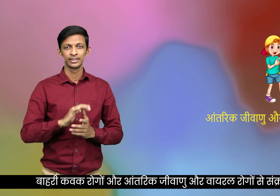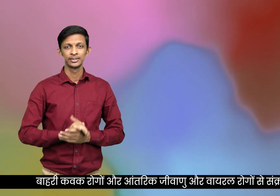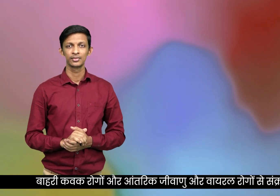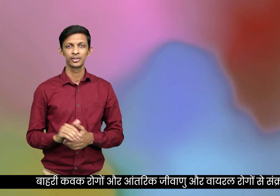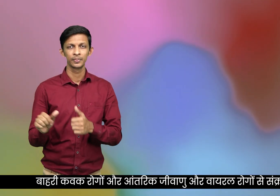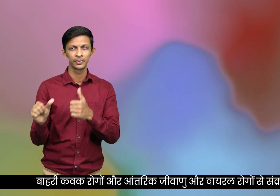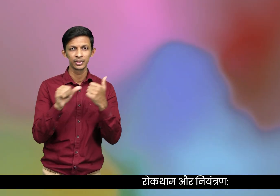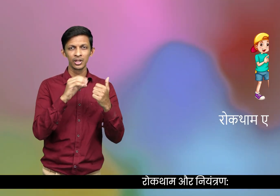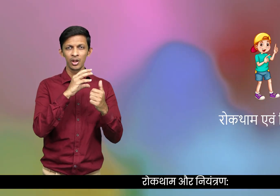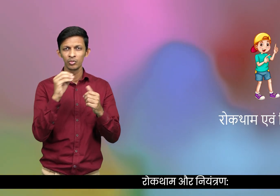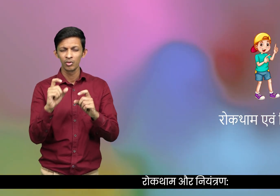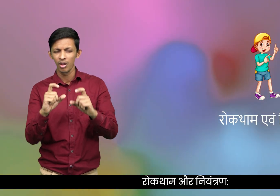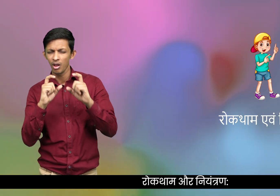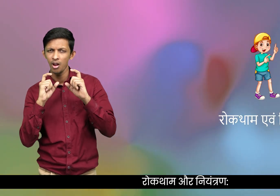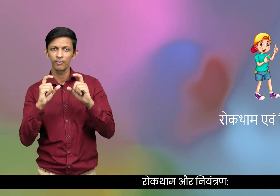है। रोकथाम और नियंत्रण।